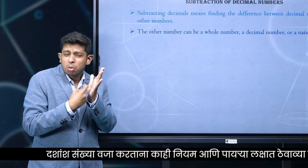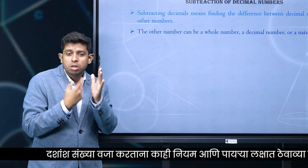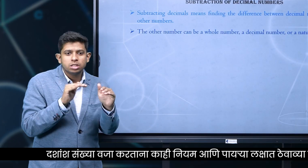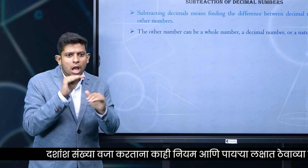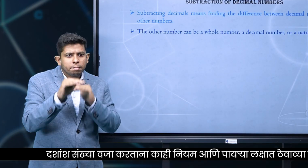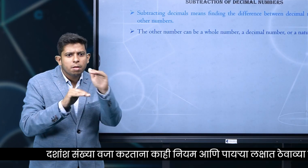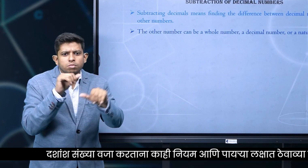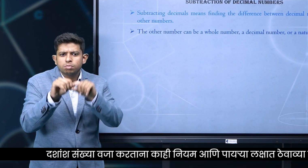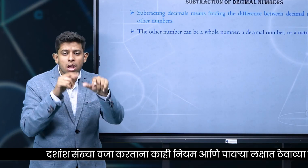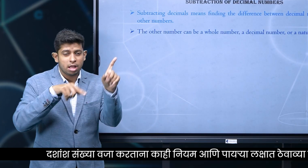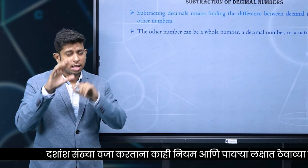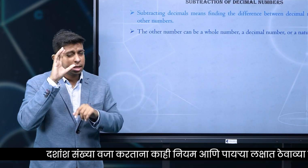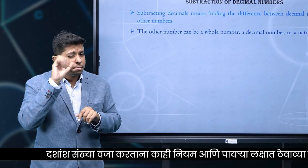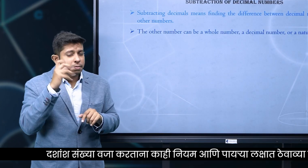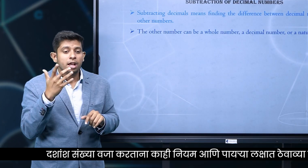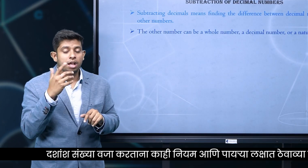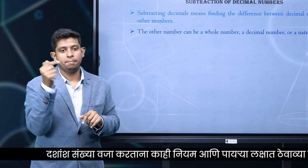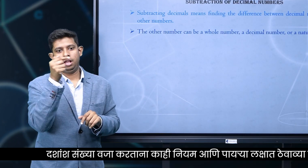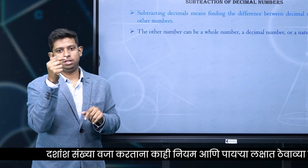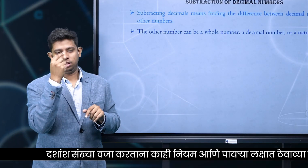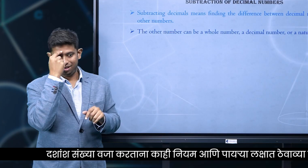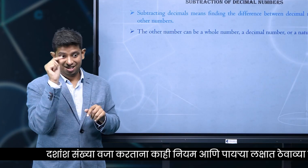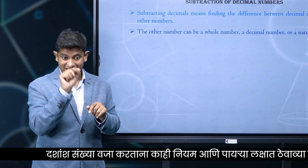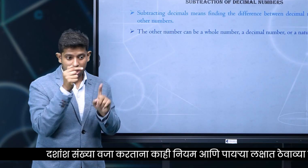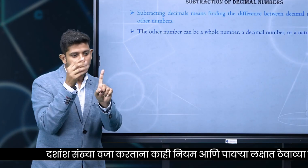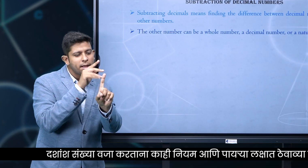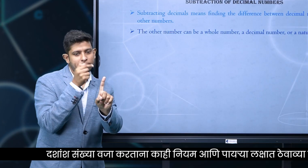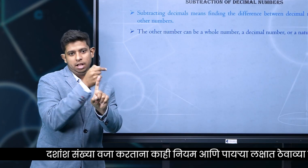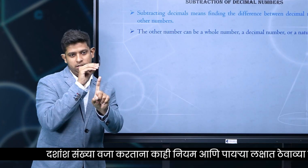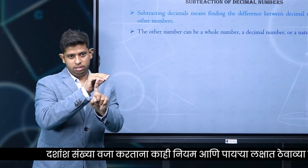दशांश संख्या वजा करताना काही नियम आणि पायऱ्या लक्षात ठेवाव्या लागतात.